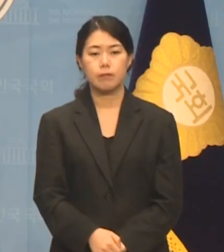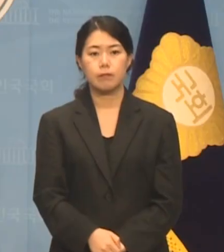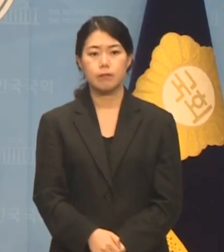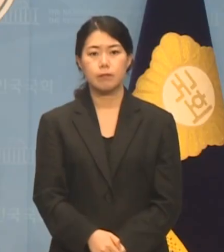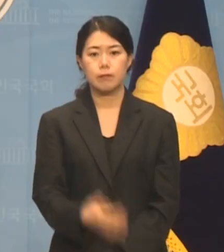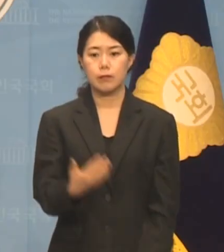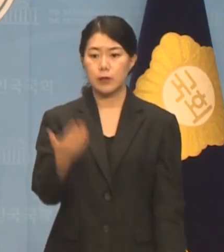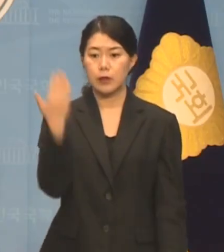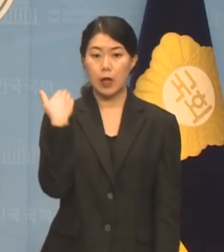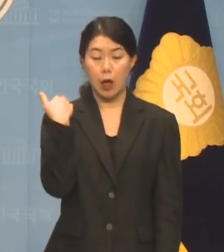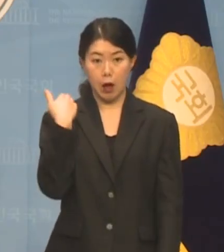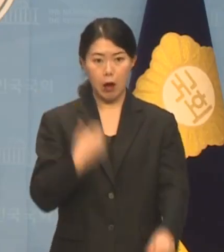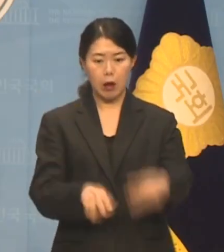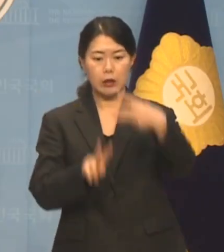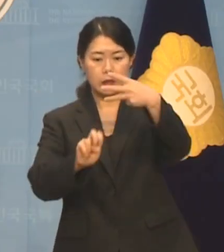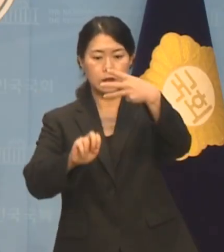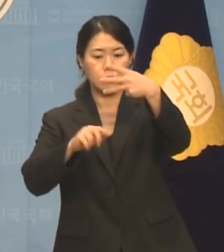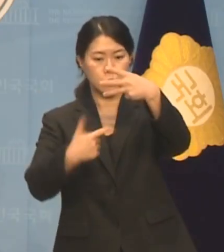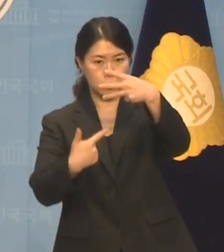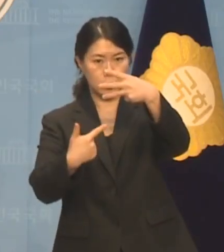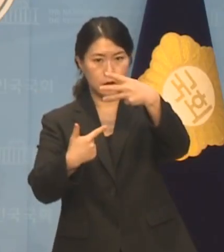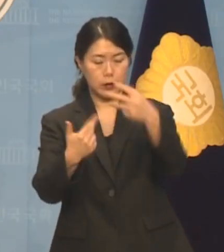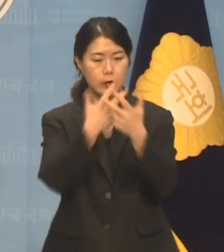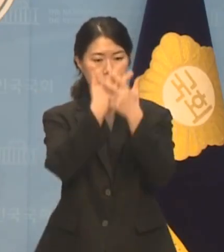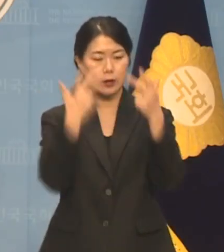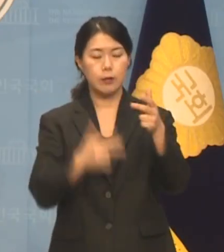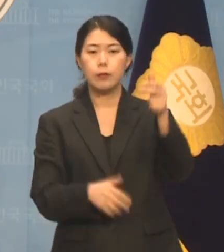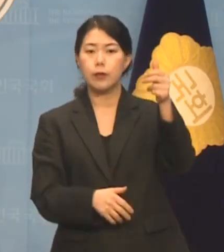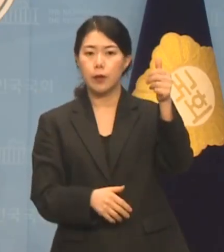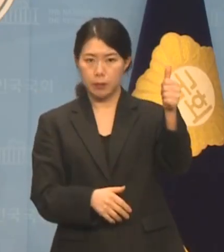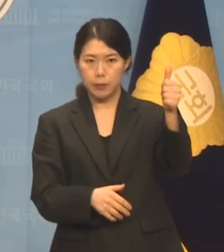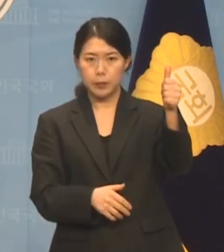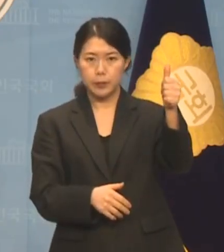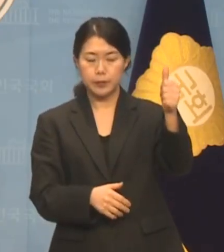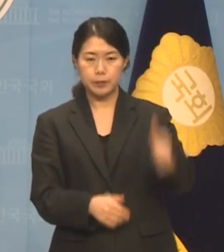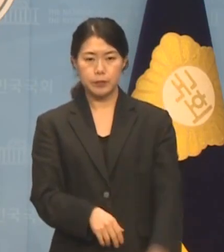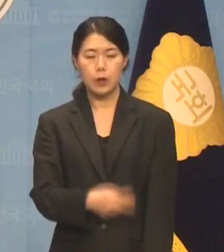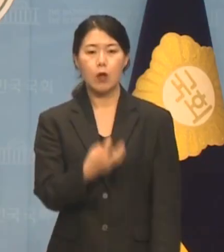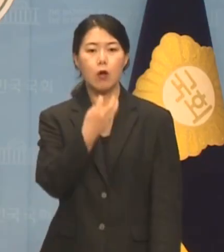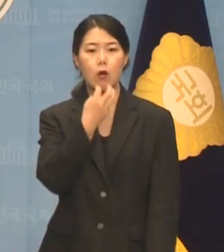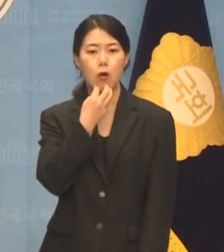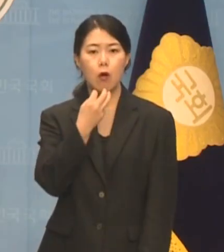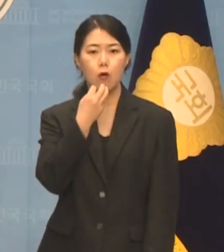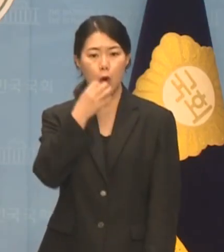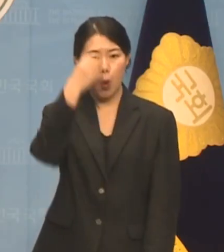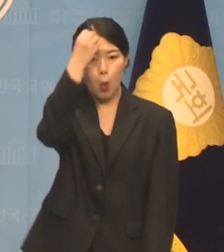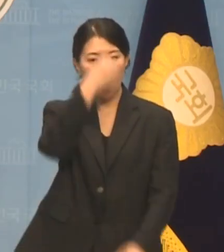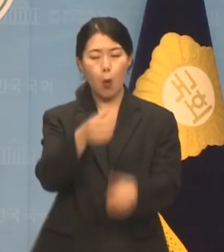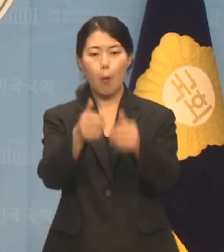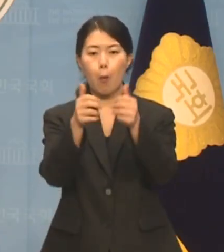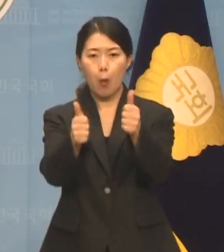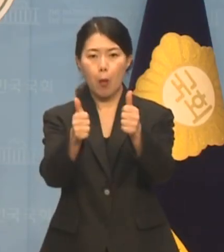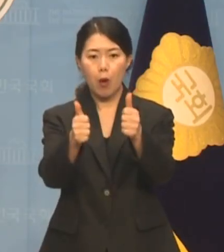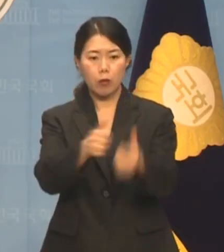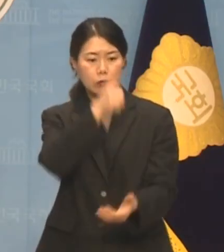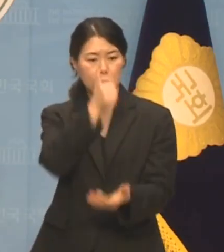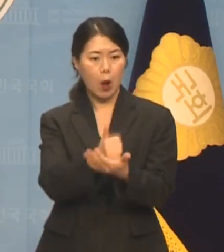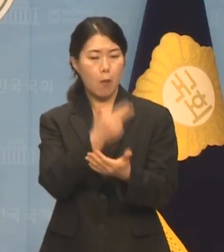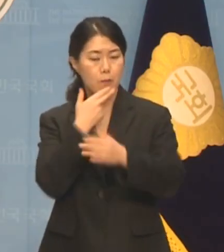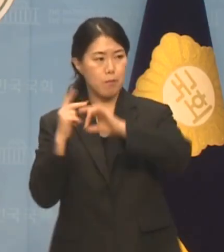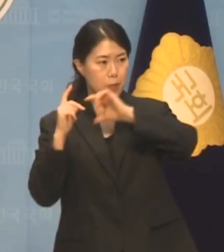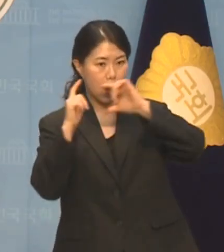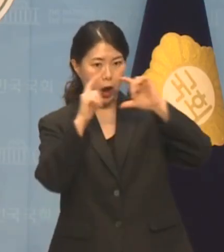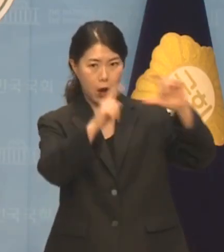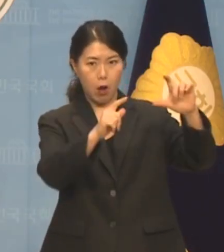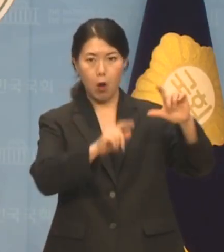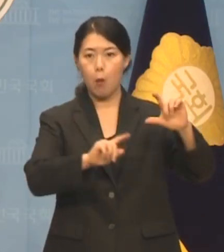지난 26일 이재명 대표에 대한 서울고법의 무죄 판결은 마치